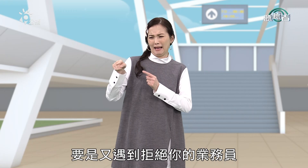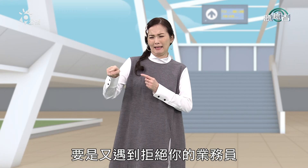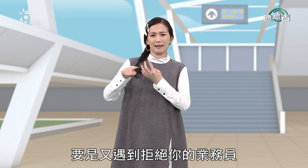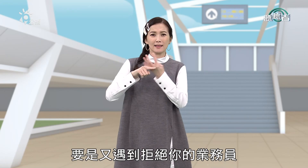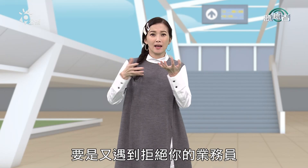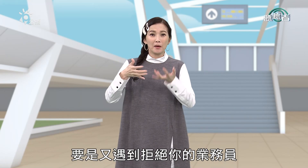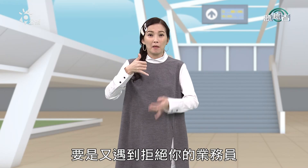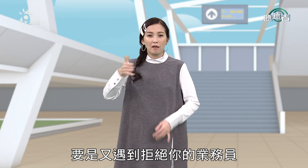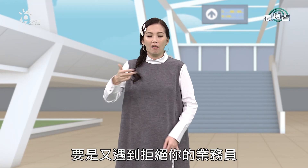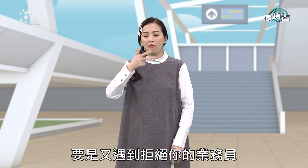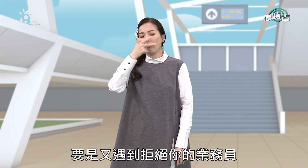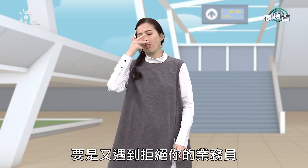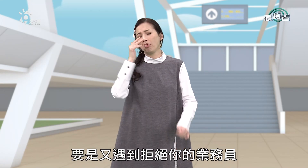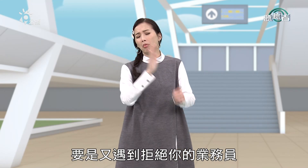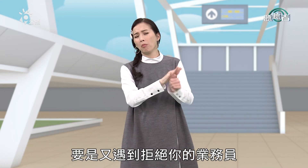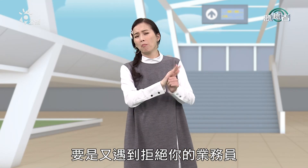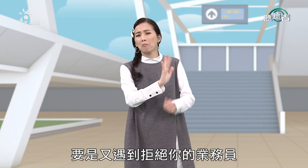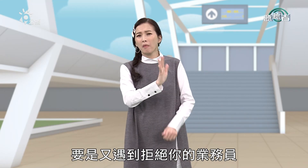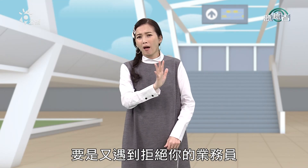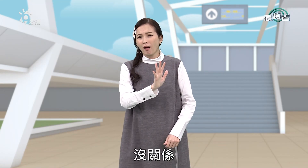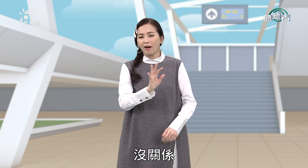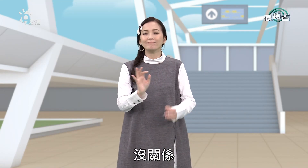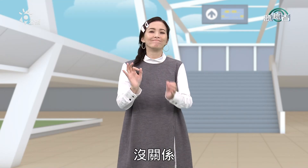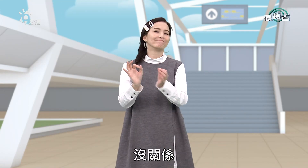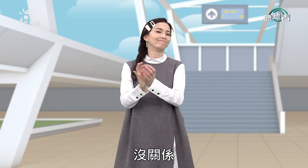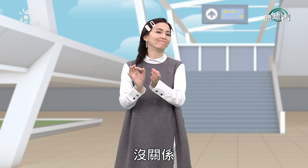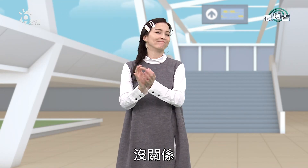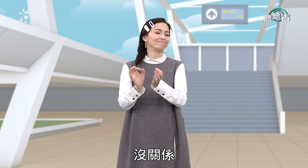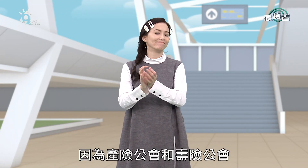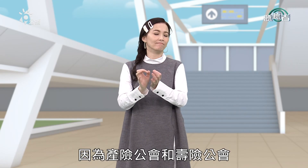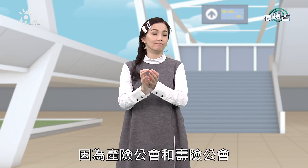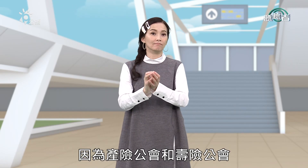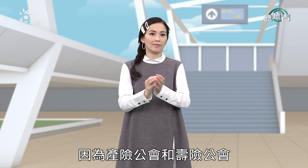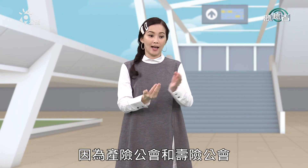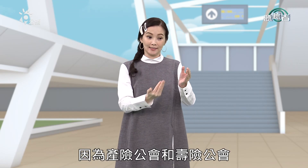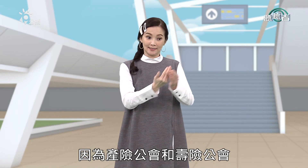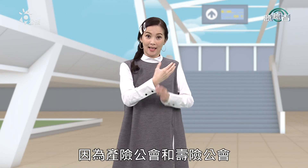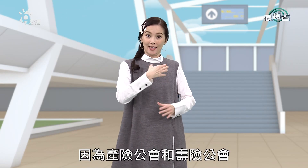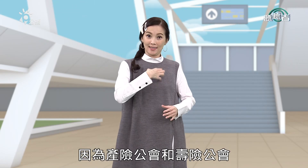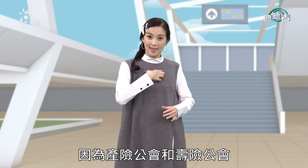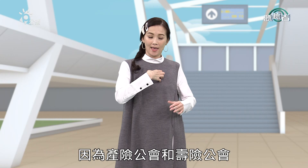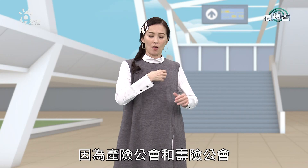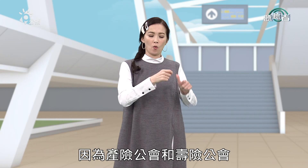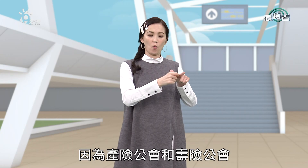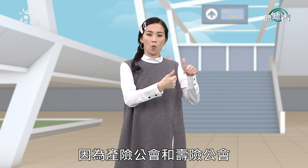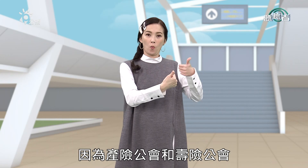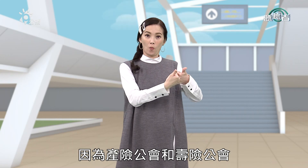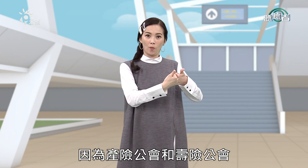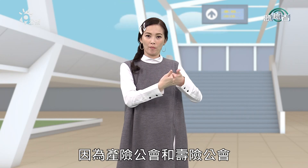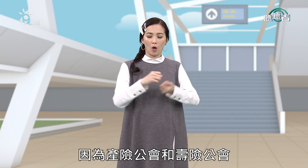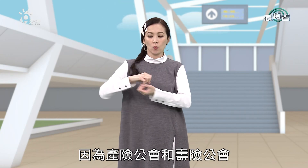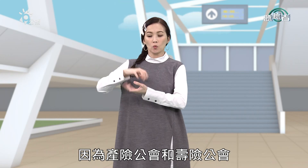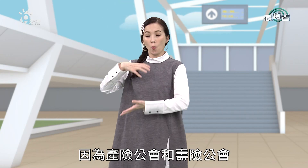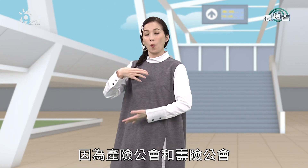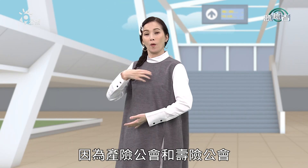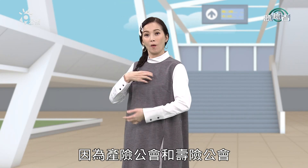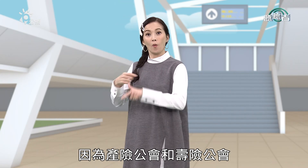到拒绝你的业务员啊，没关系，因为产险工会和寿险工